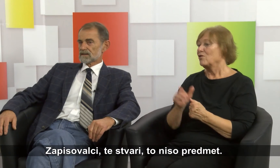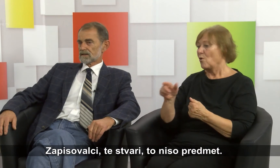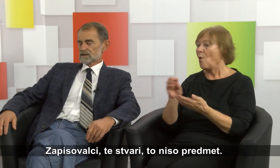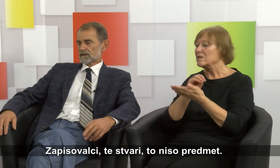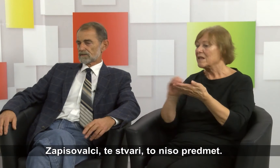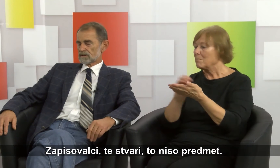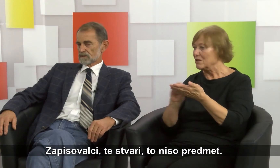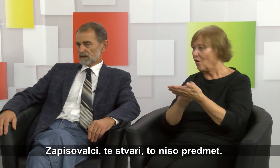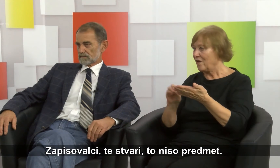zapisovalci in te stvari to niso predmet,